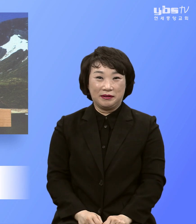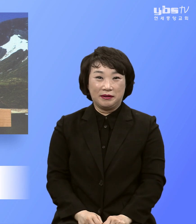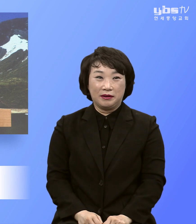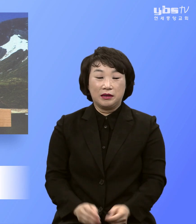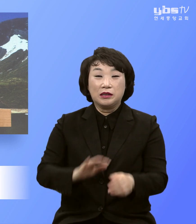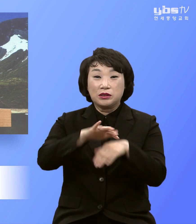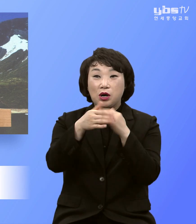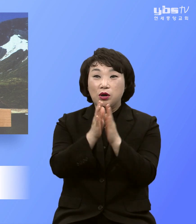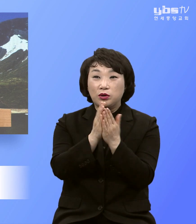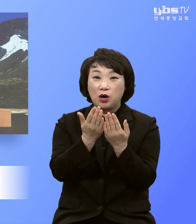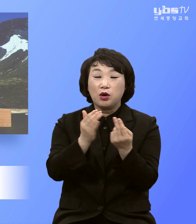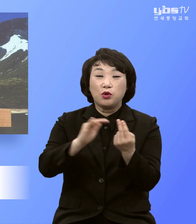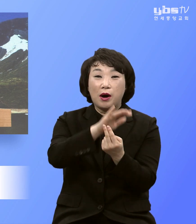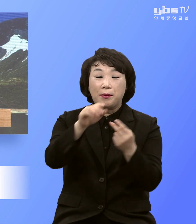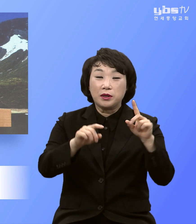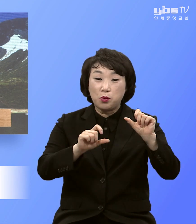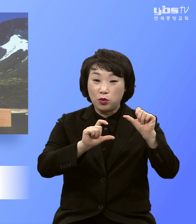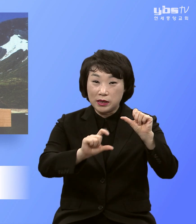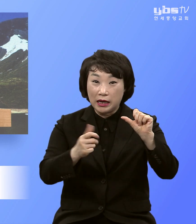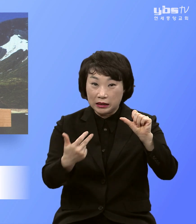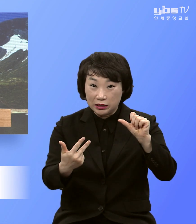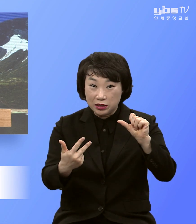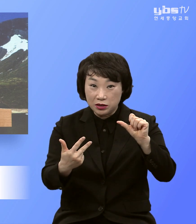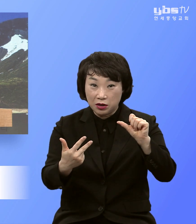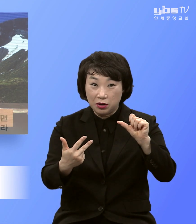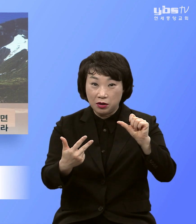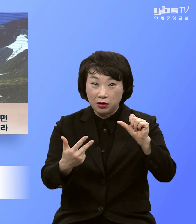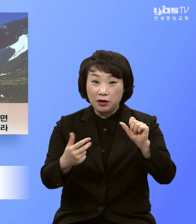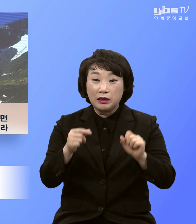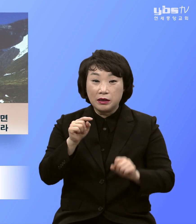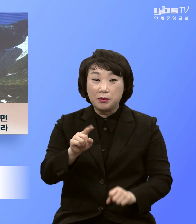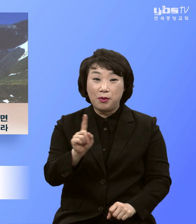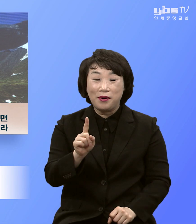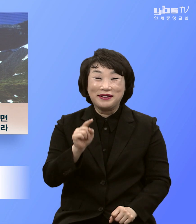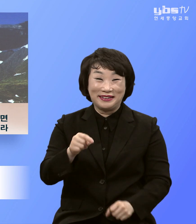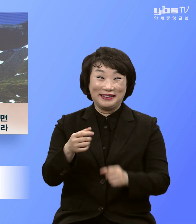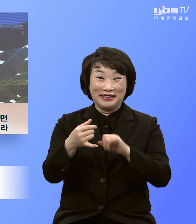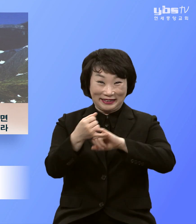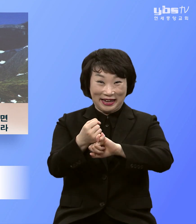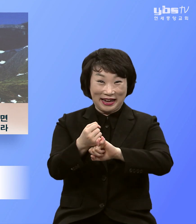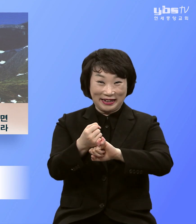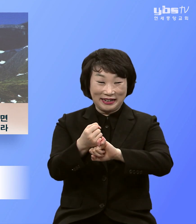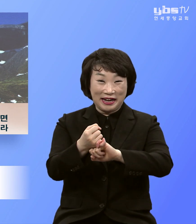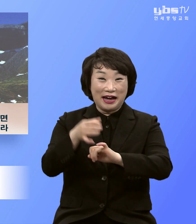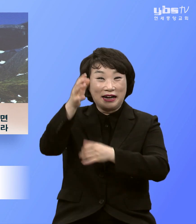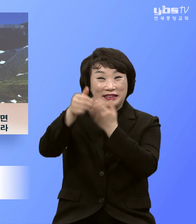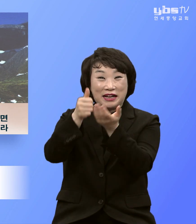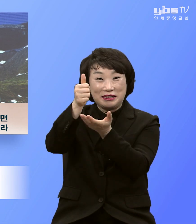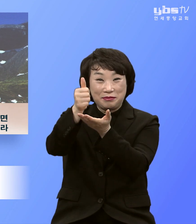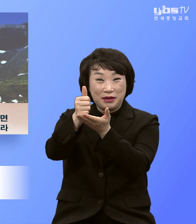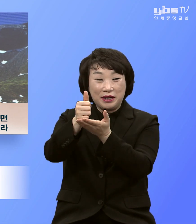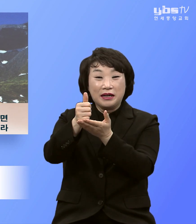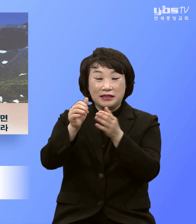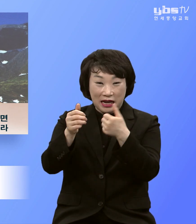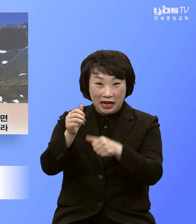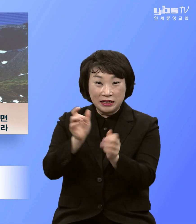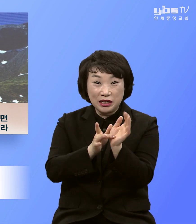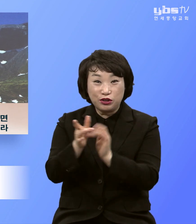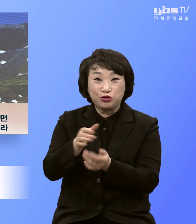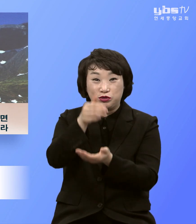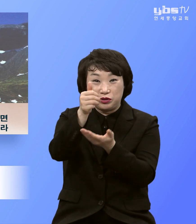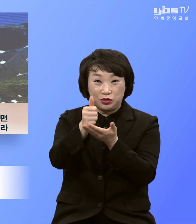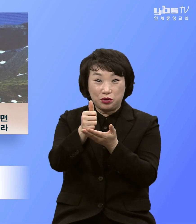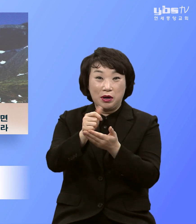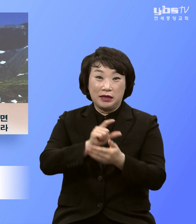그래서 요한복음 15장 7절에 이런 계약서를 하나님께서 그 아들